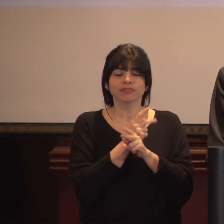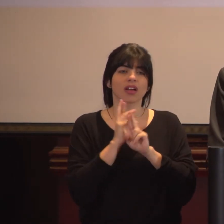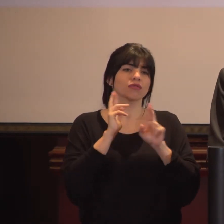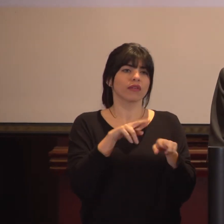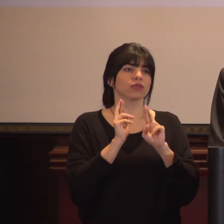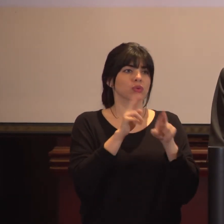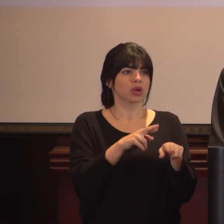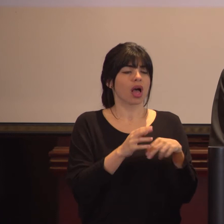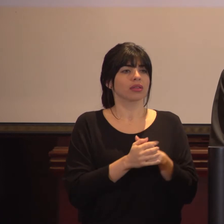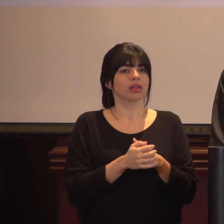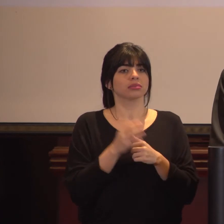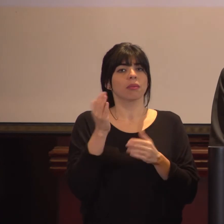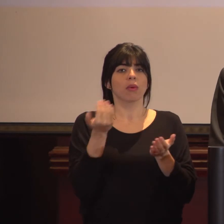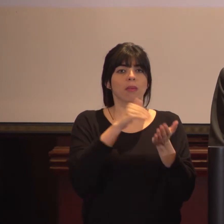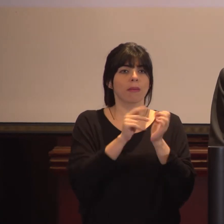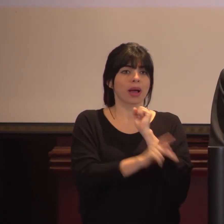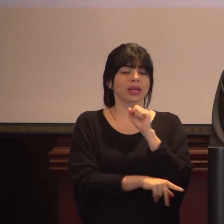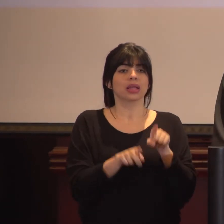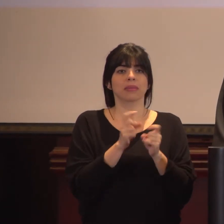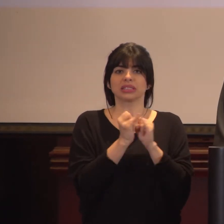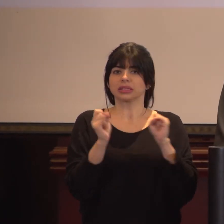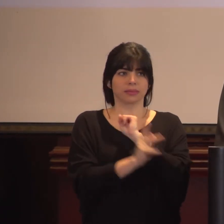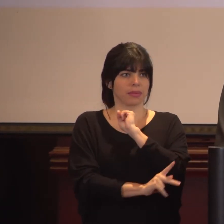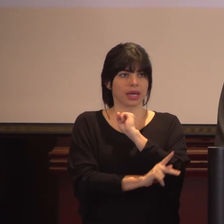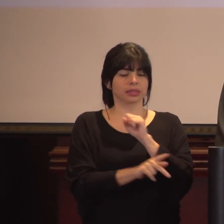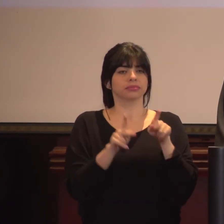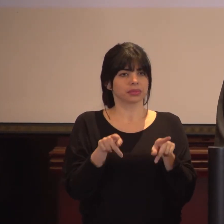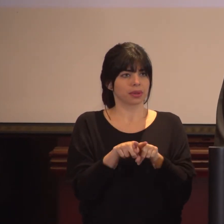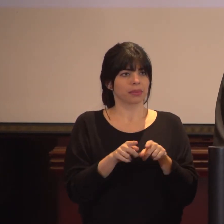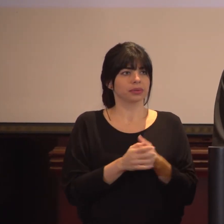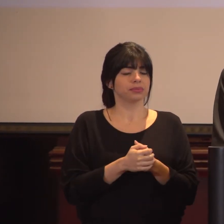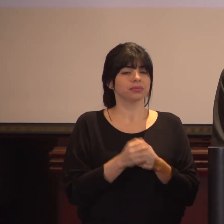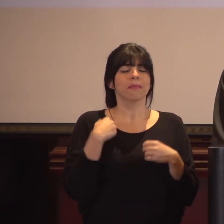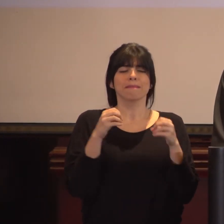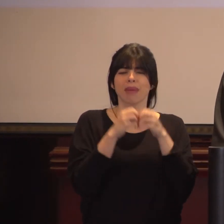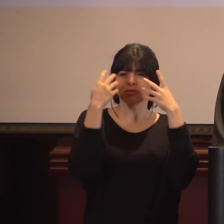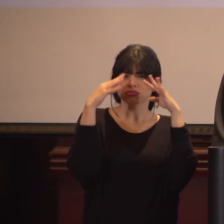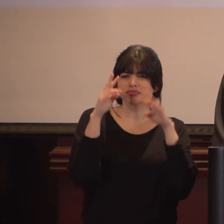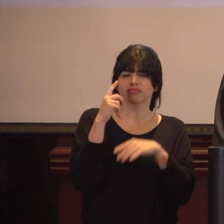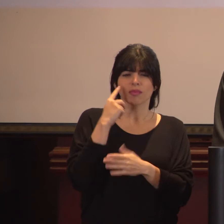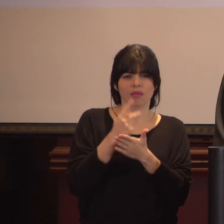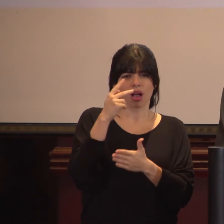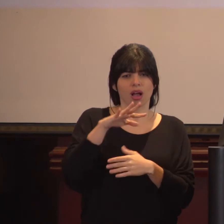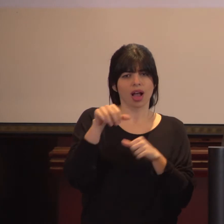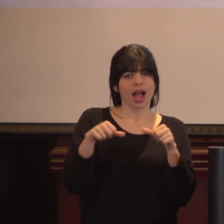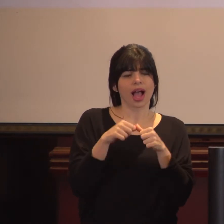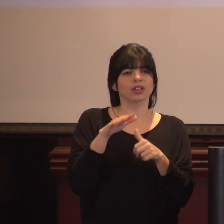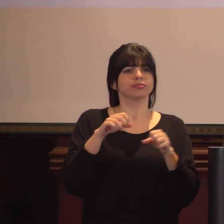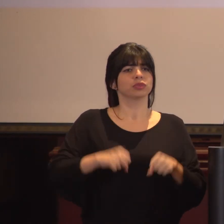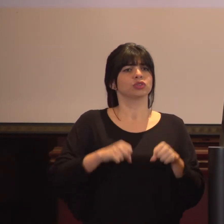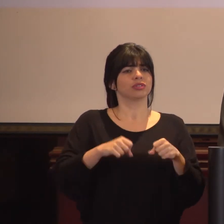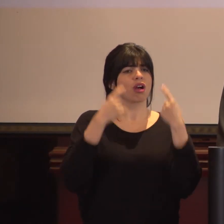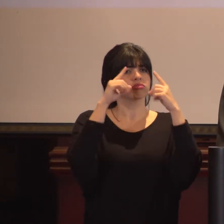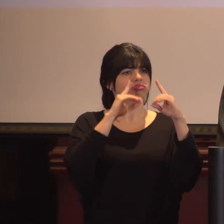refugiadas retornadas y apatridas lo que más admiro y valoro de la región es su capacidad de